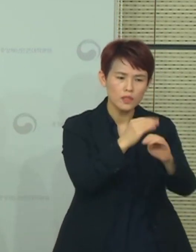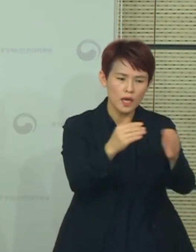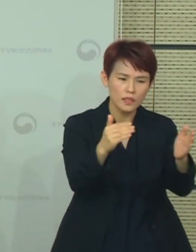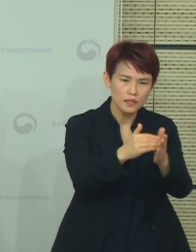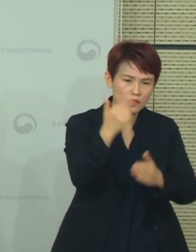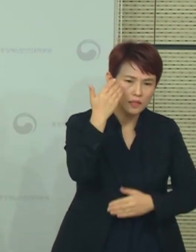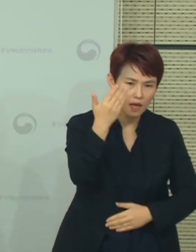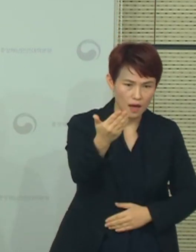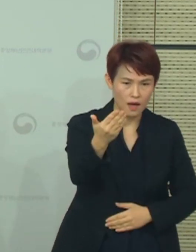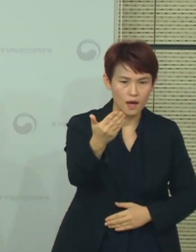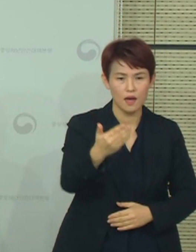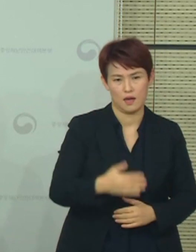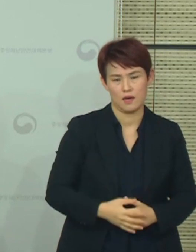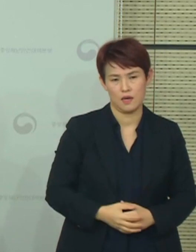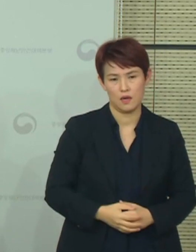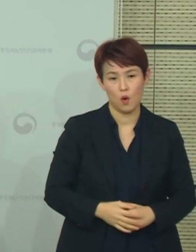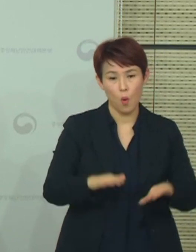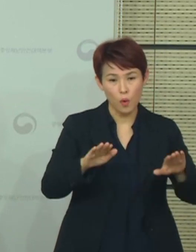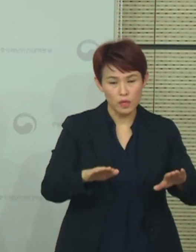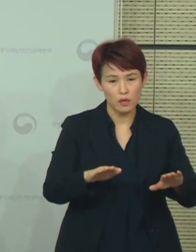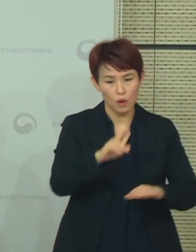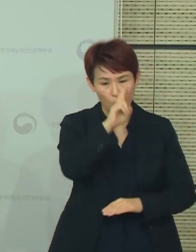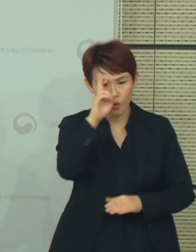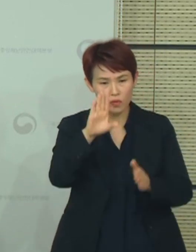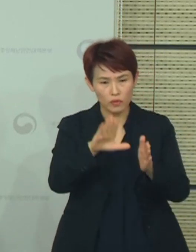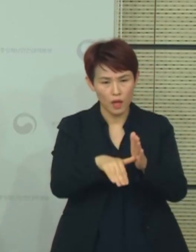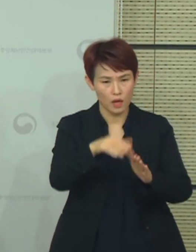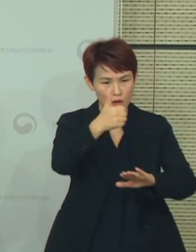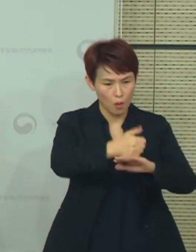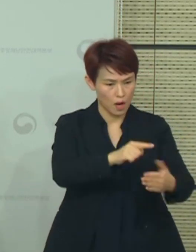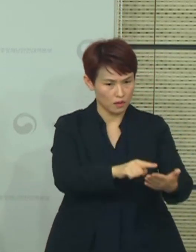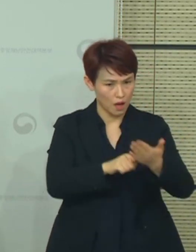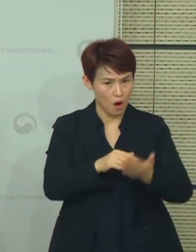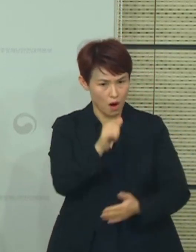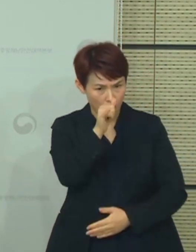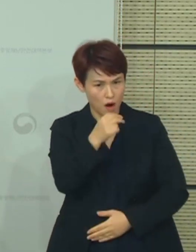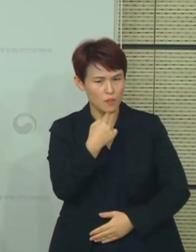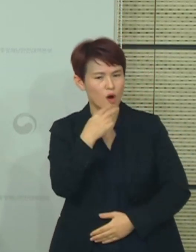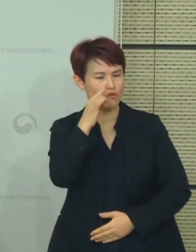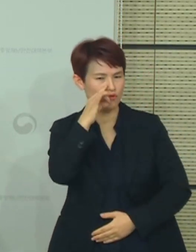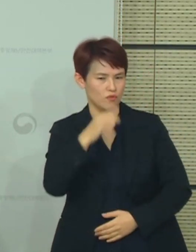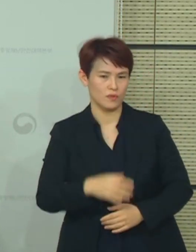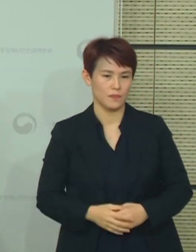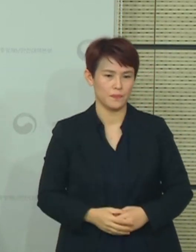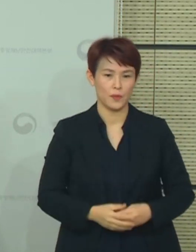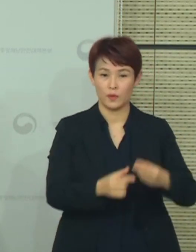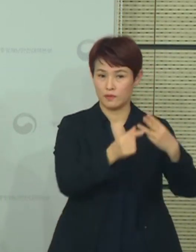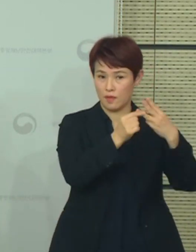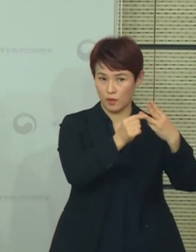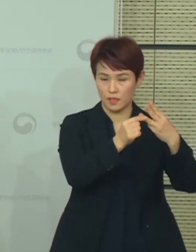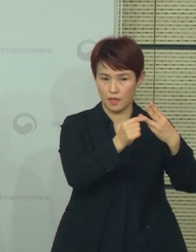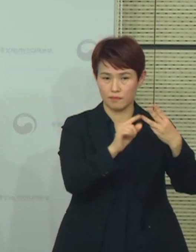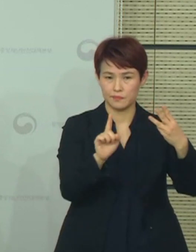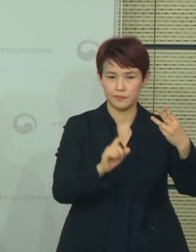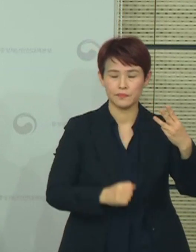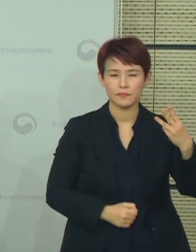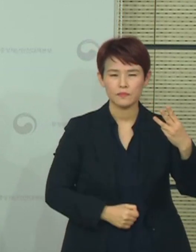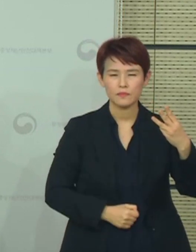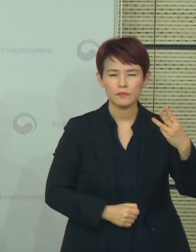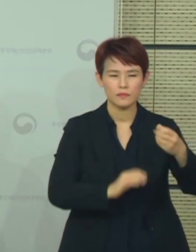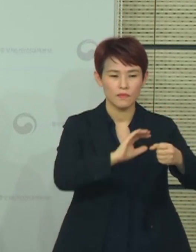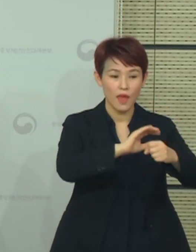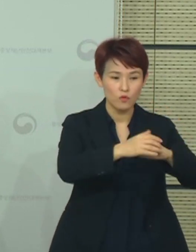마무리될 예정이신지 또 오늘 당장 오후에도 결과가 일부 나오는지 궁금합니다. 또 마지막으로